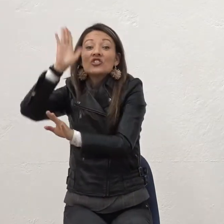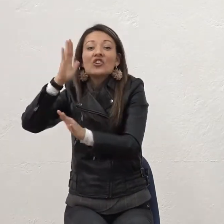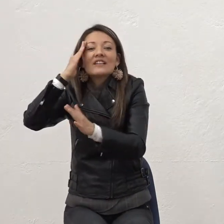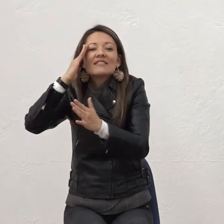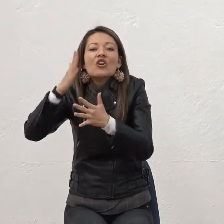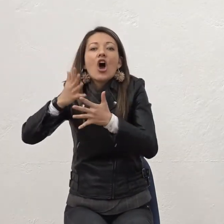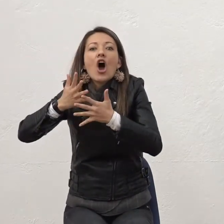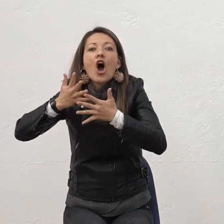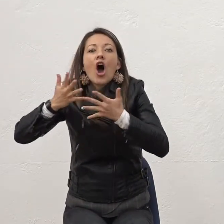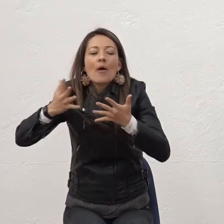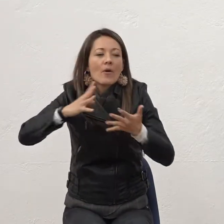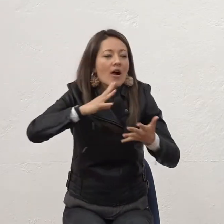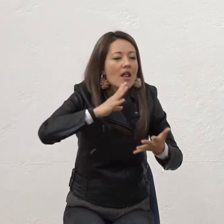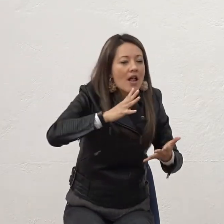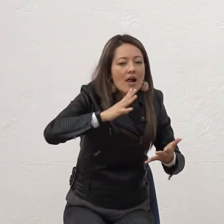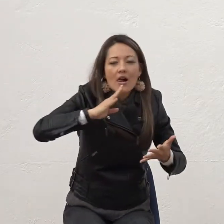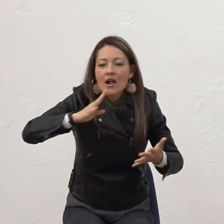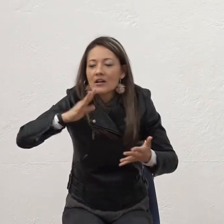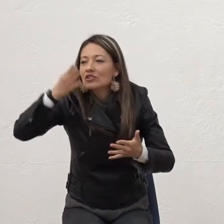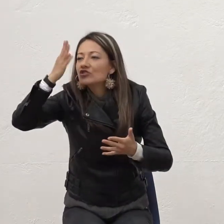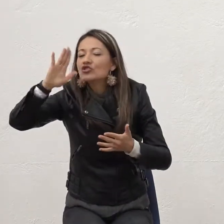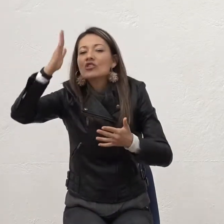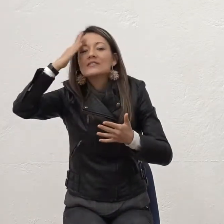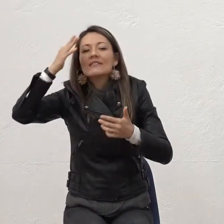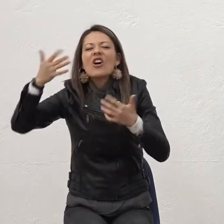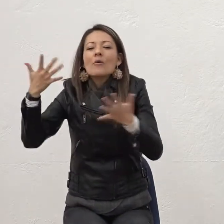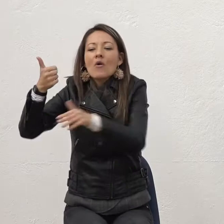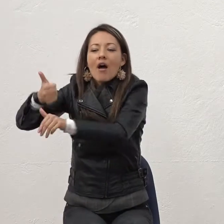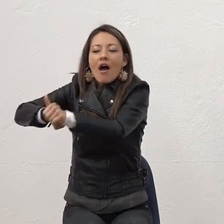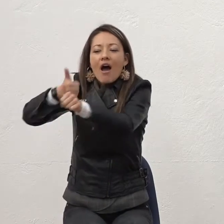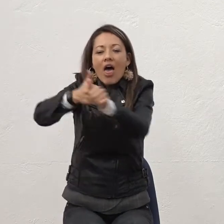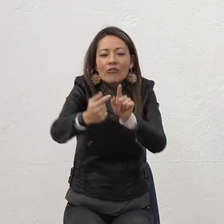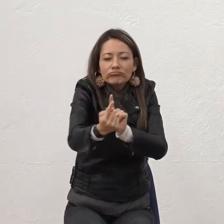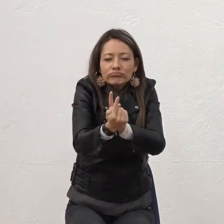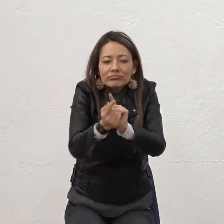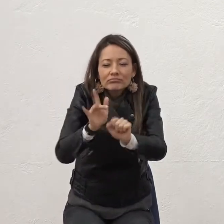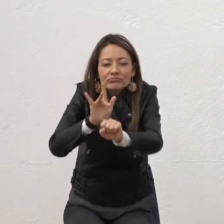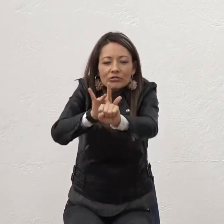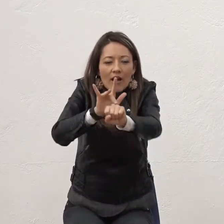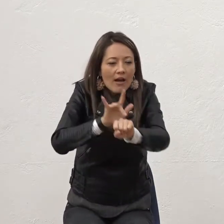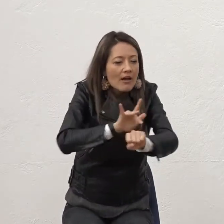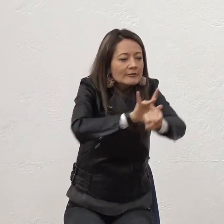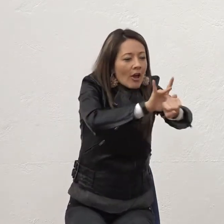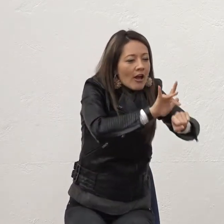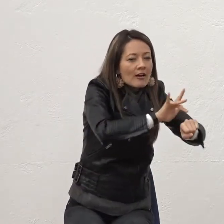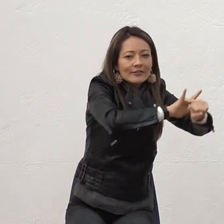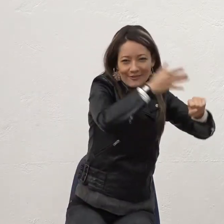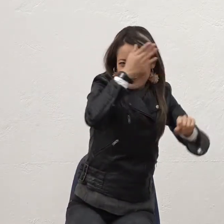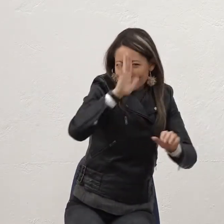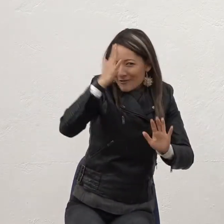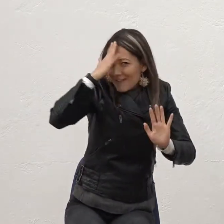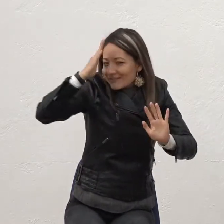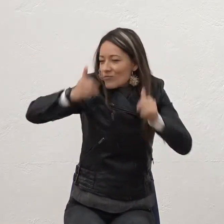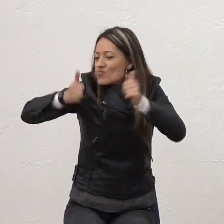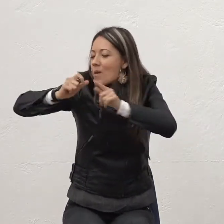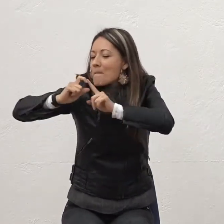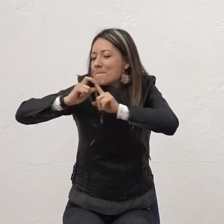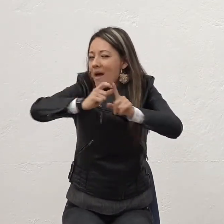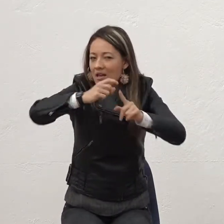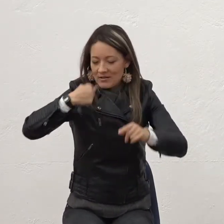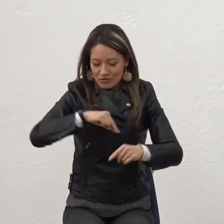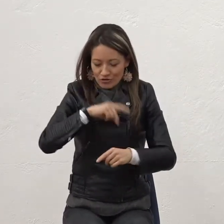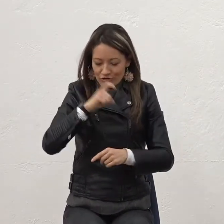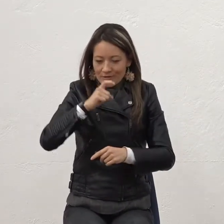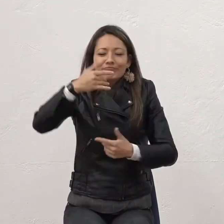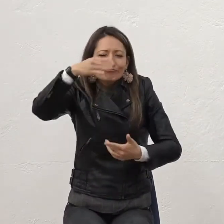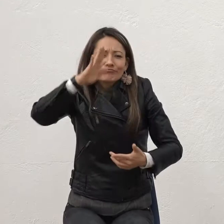como decía Dani. Dios sabe cómo nos habla a cada uno, cómo toca nuestro corazón y cuál es la palabra que necesitamos